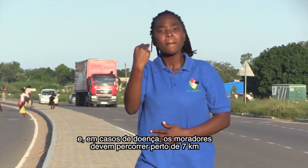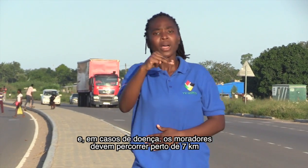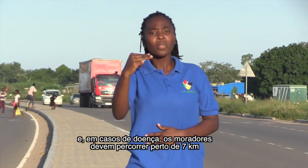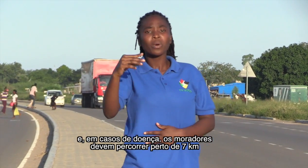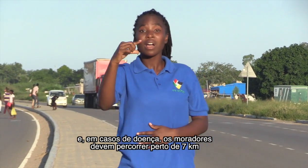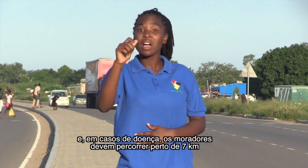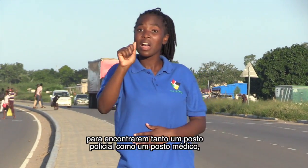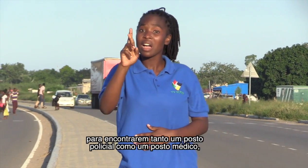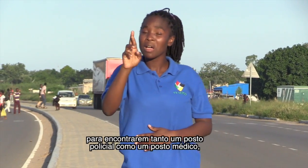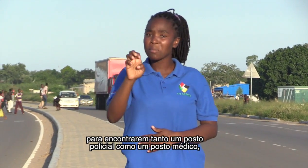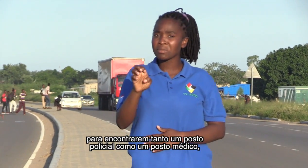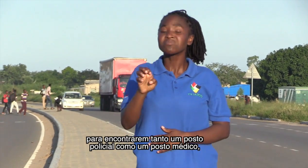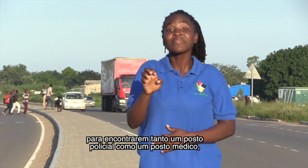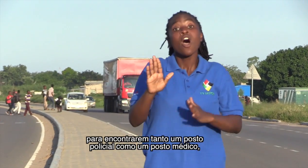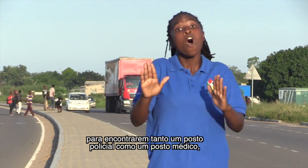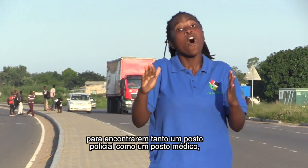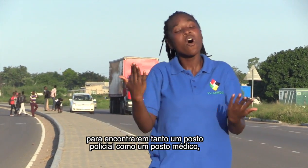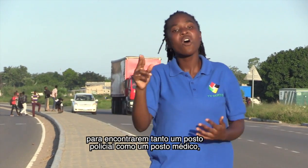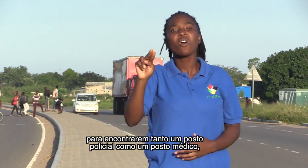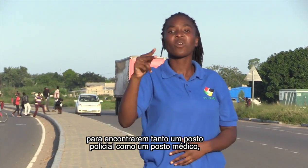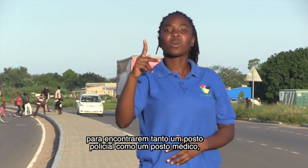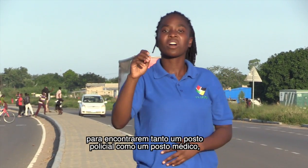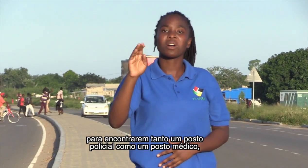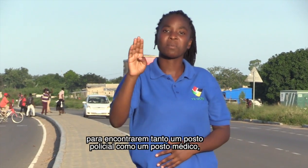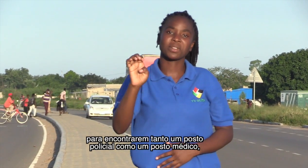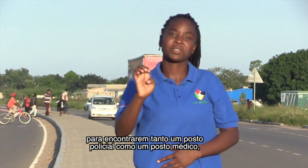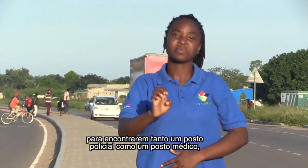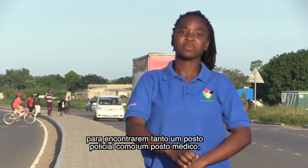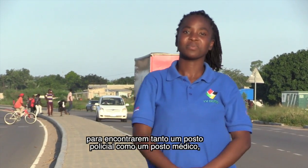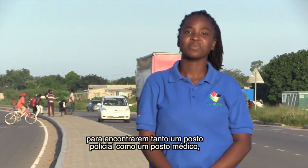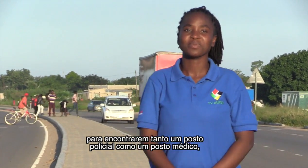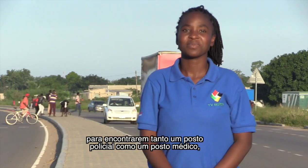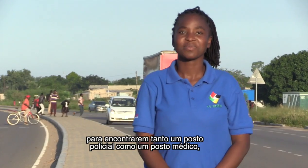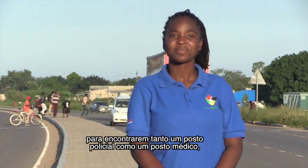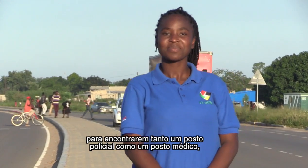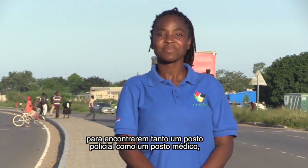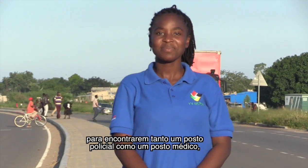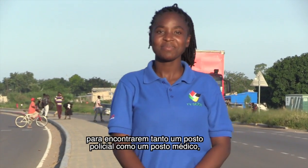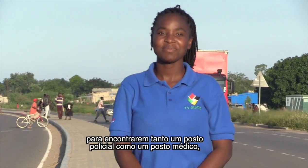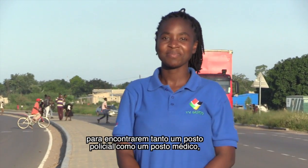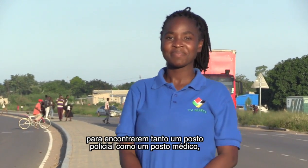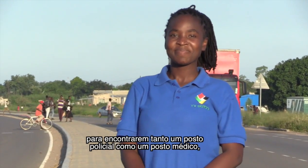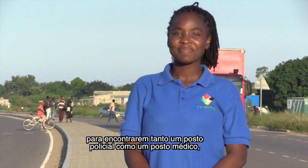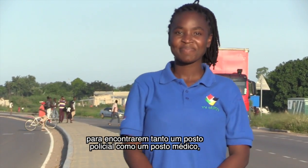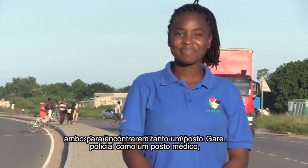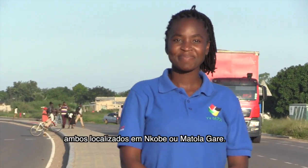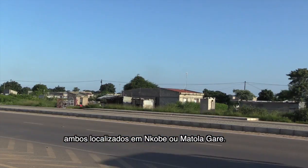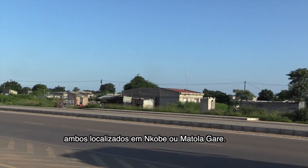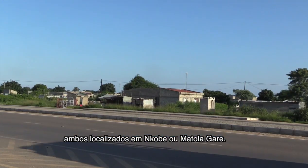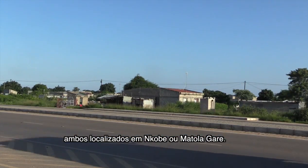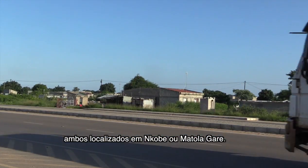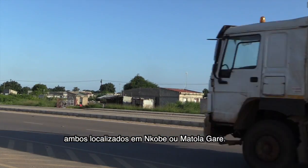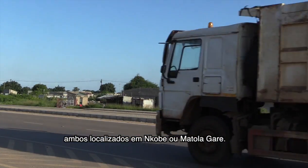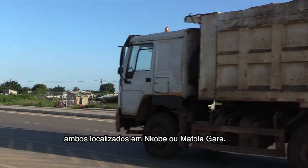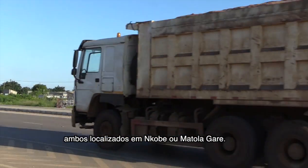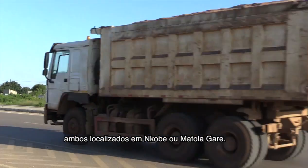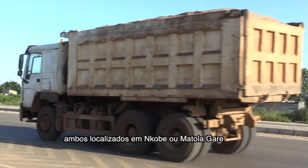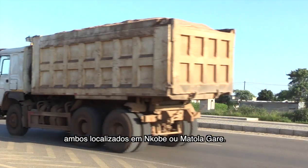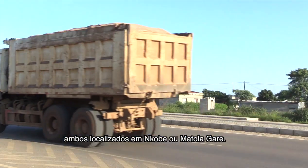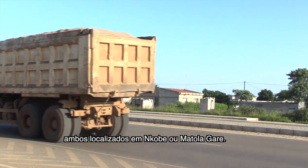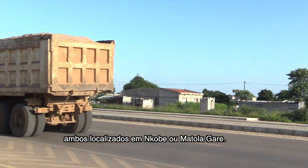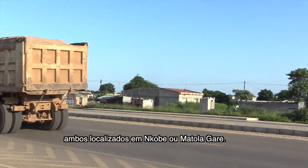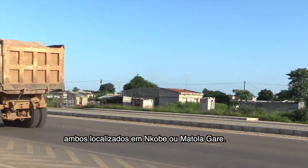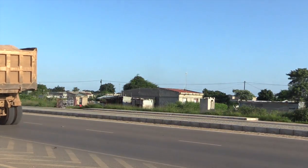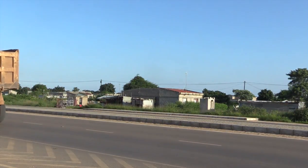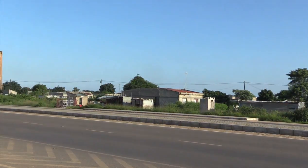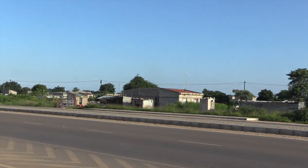perto de 7 quilômetros para encontrarem tanto um posto policial como um posto médico, ambos localizados em